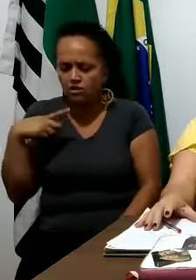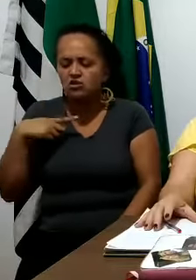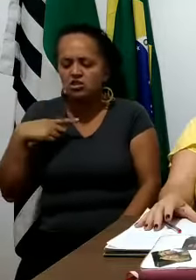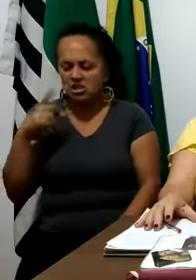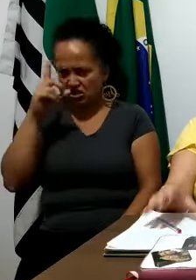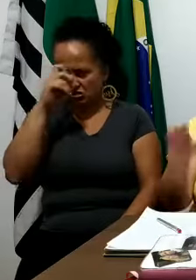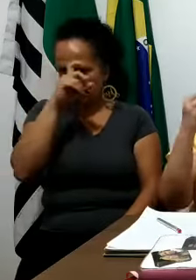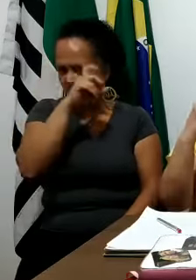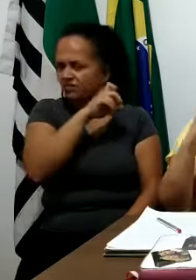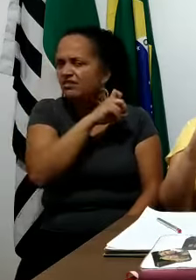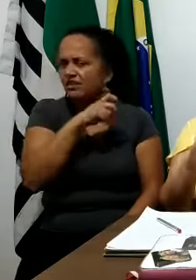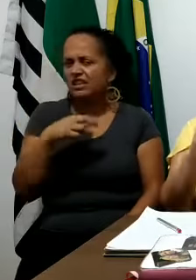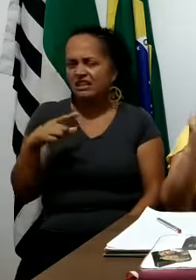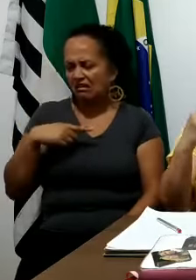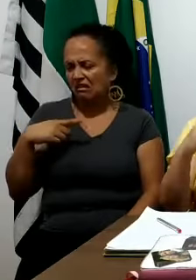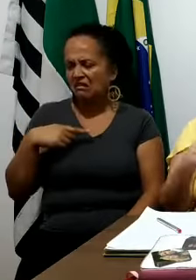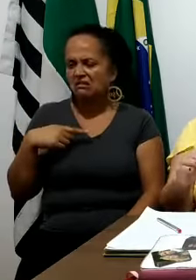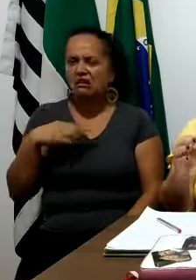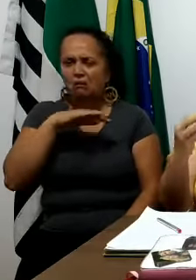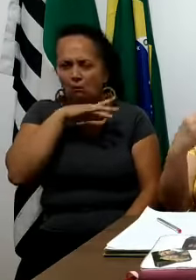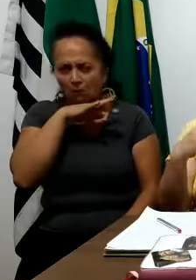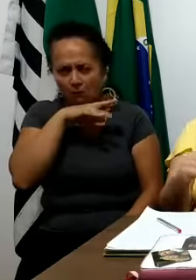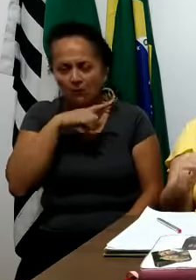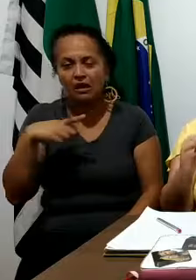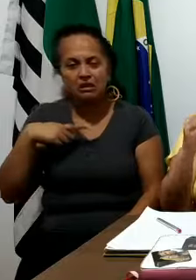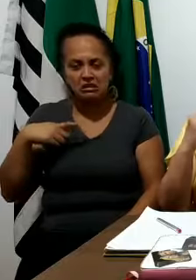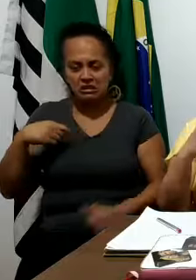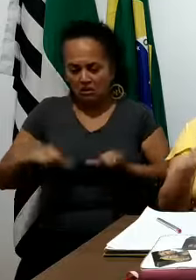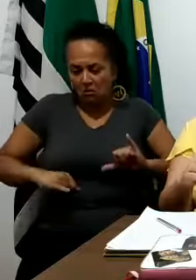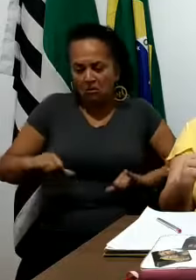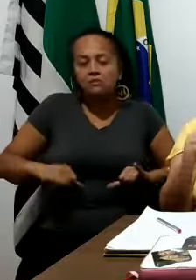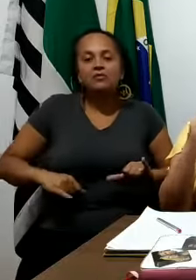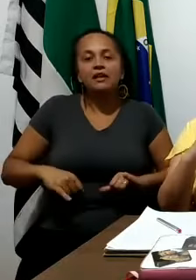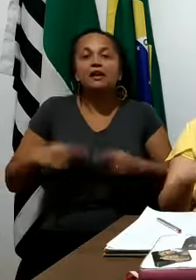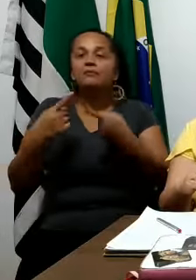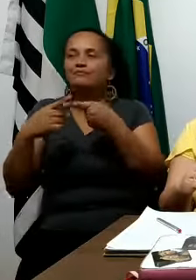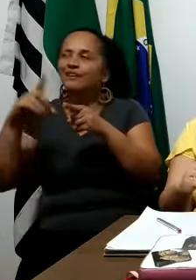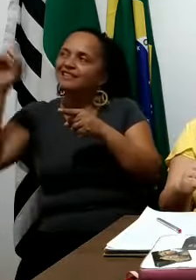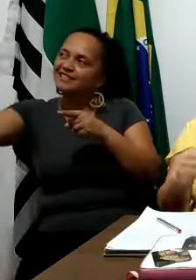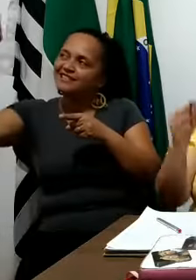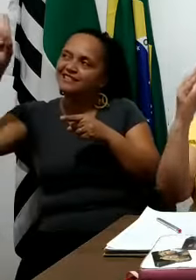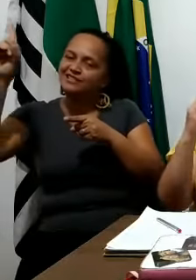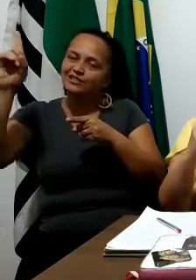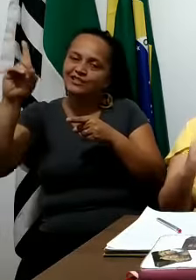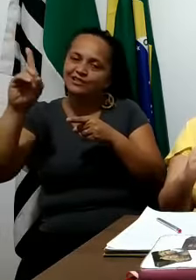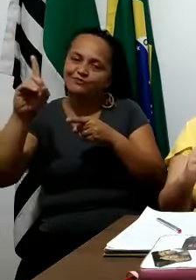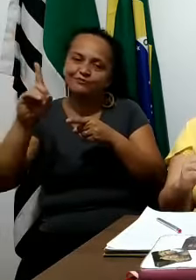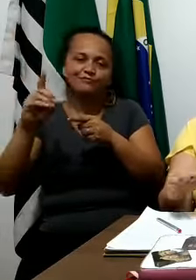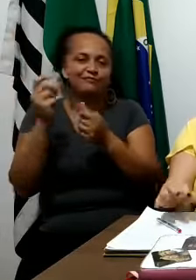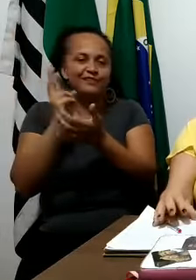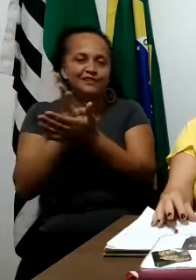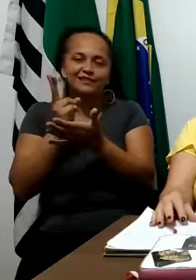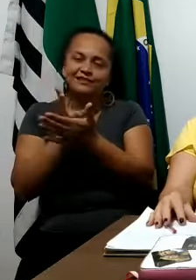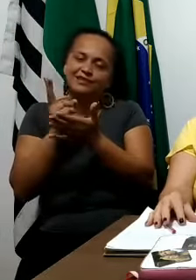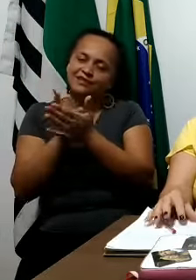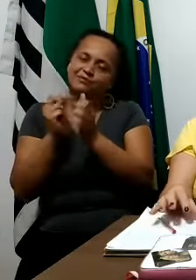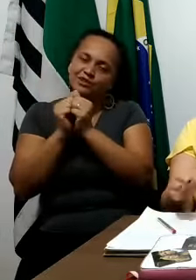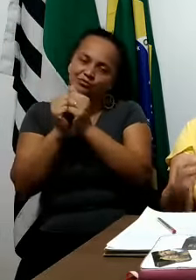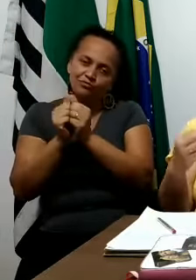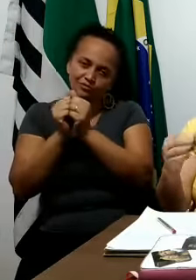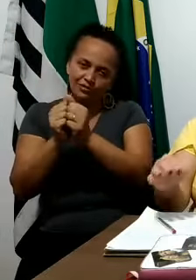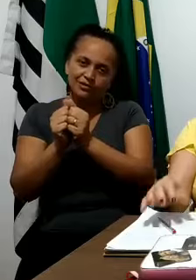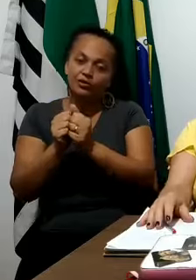convicção. A convicção, tudo aquilo que foi transferido do pai para o filho, entrou no coração dele, né?